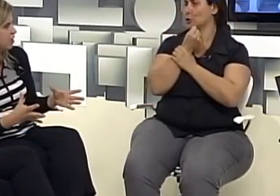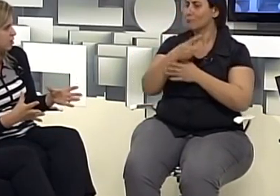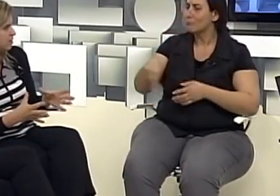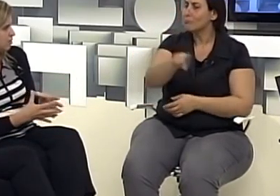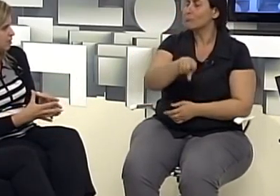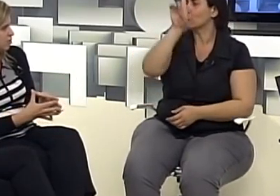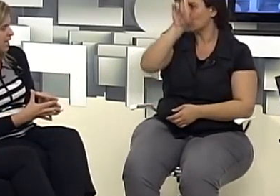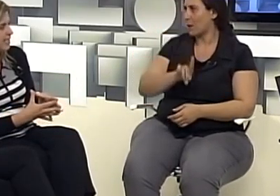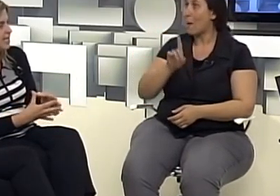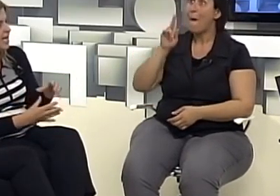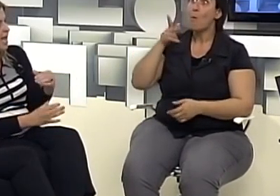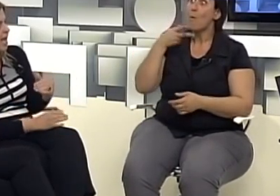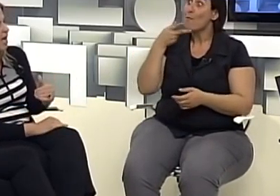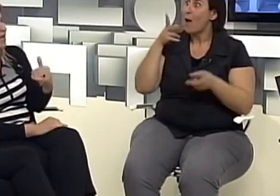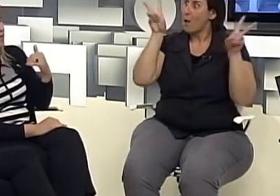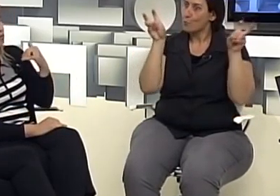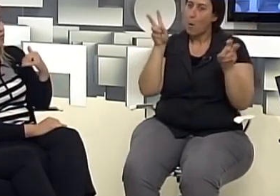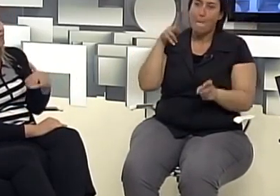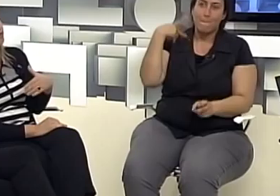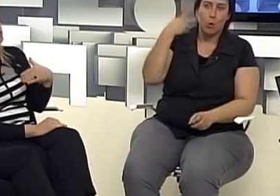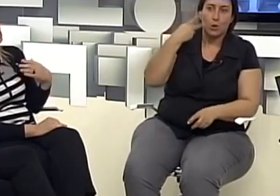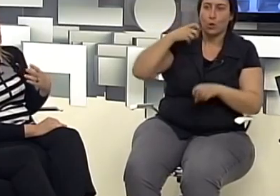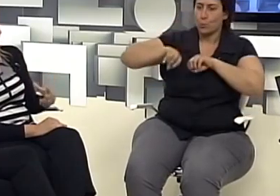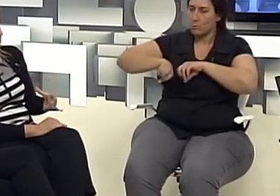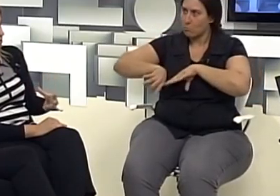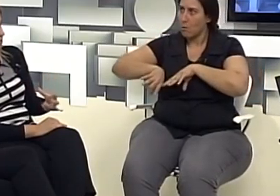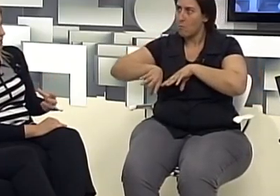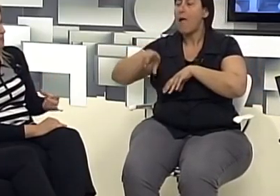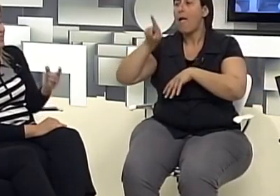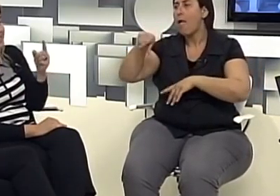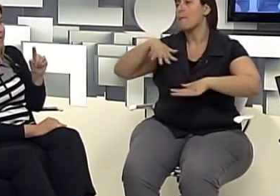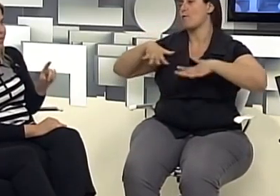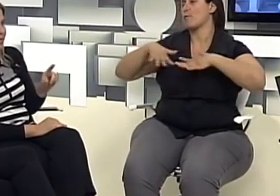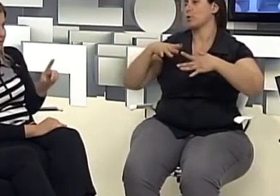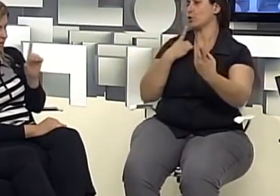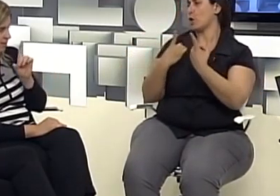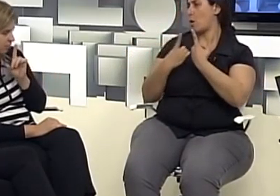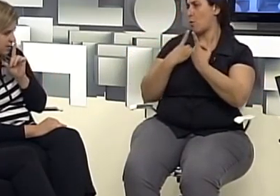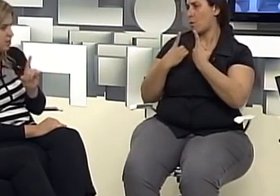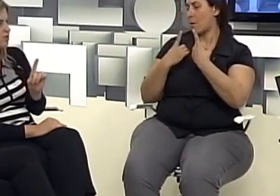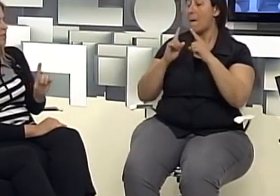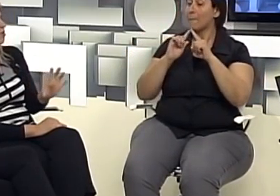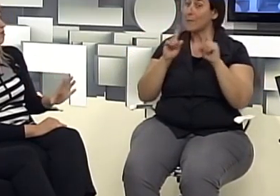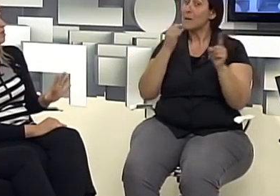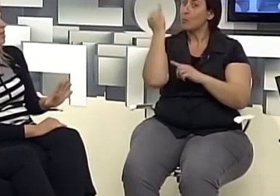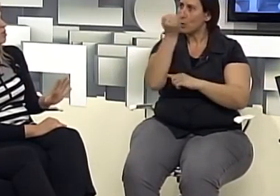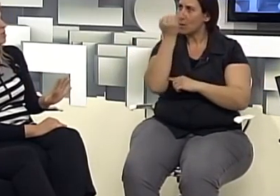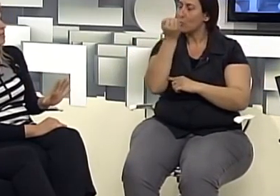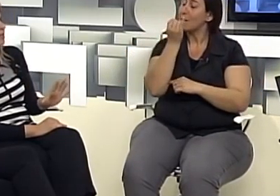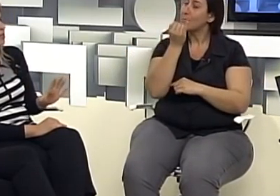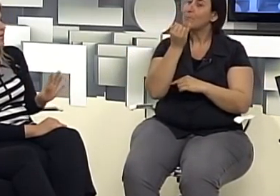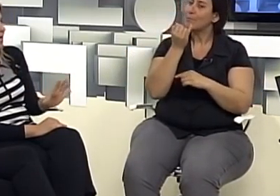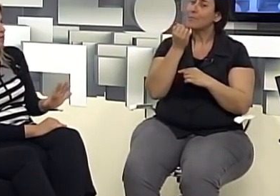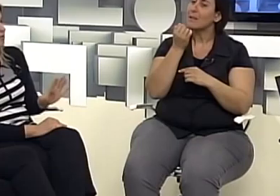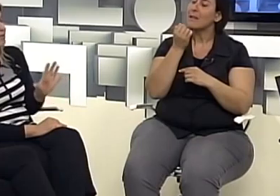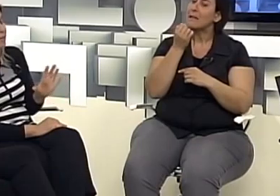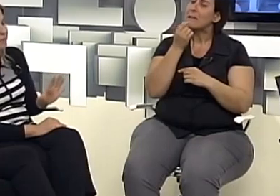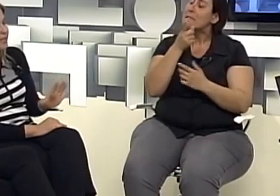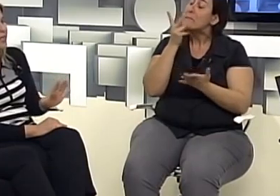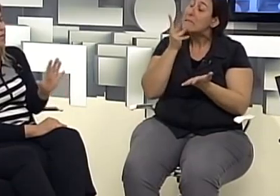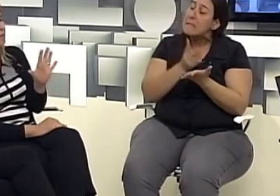nas políticas educacionais, é um movimento de diálogo, né? Mas sempre, talvez este seja talvez um grande